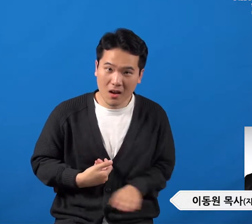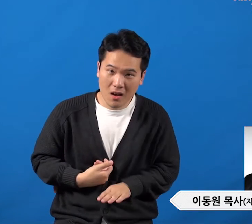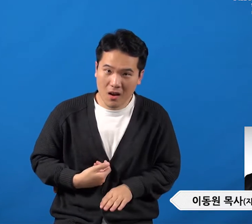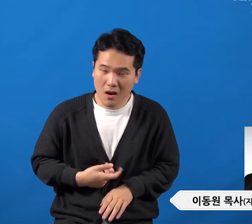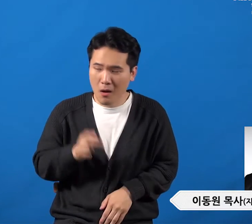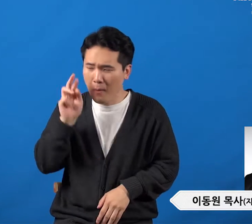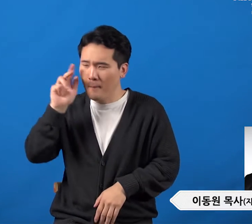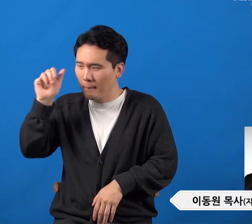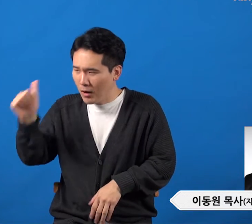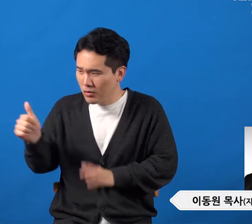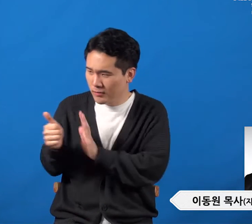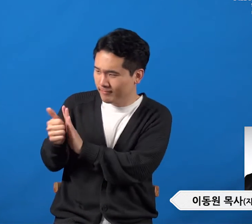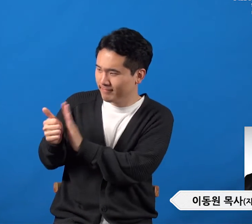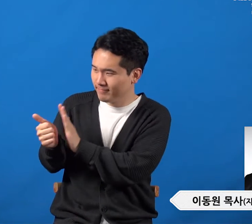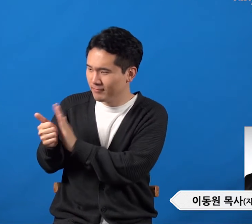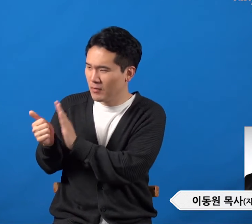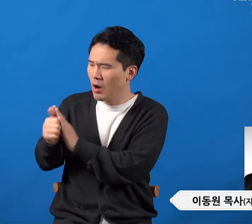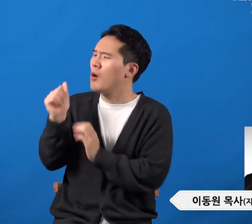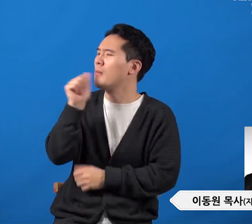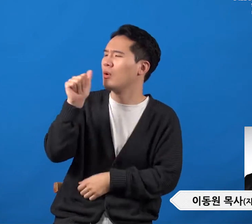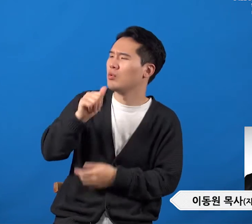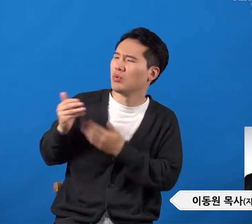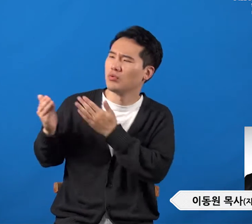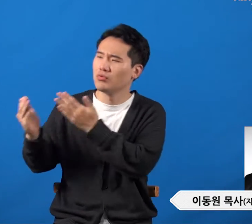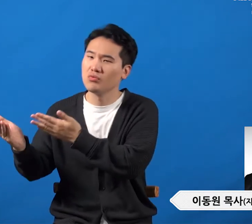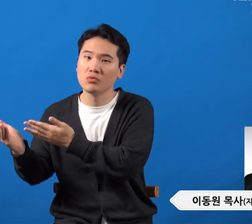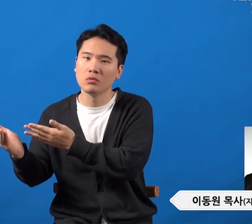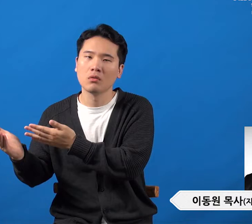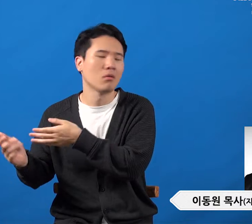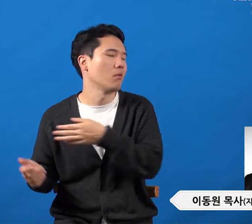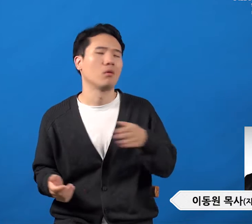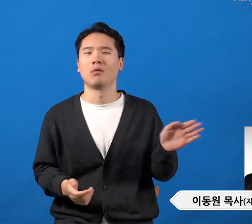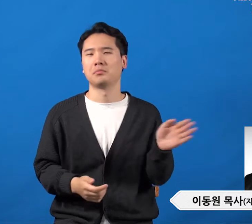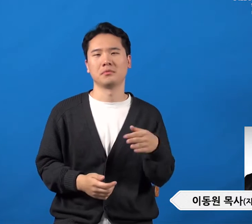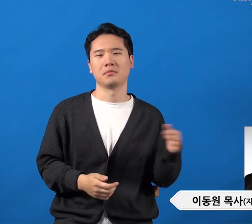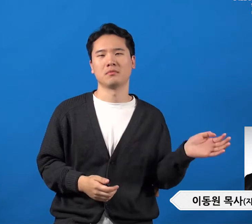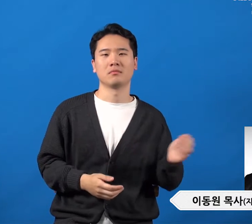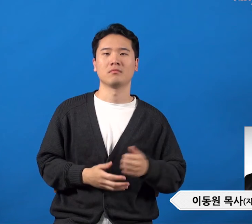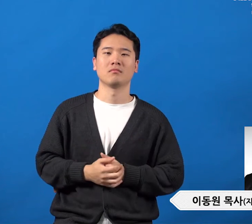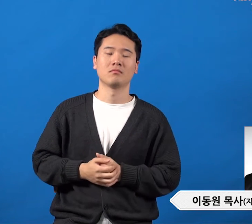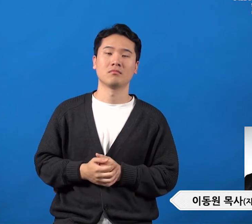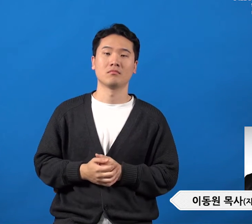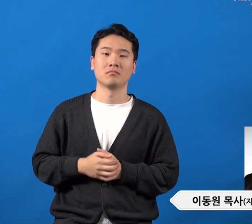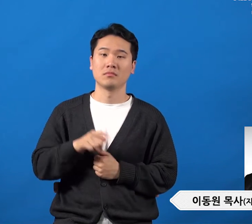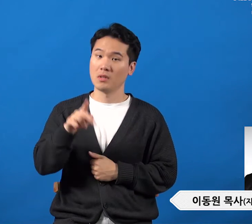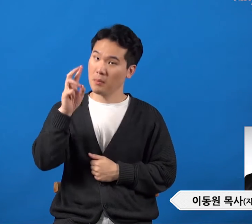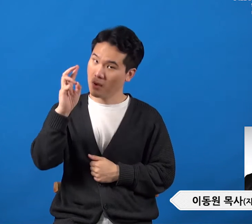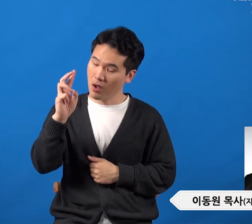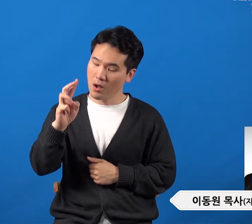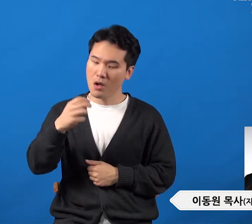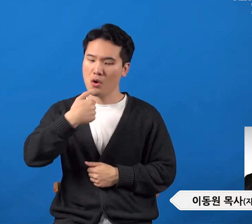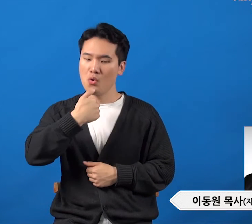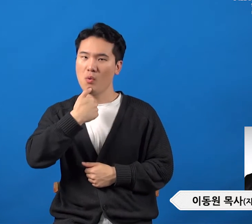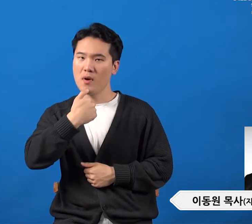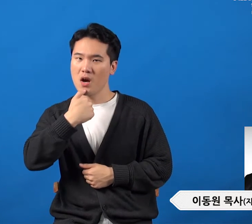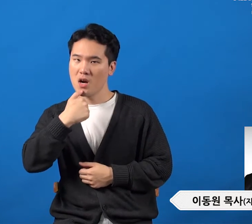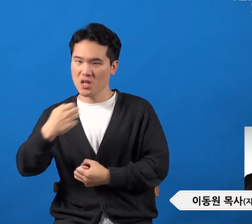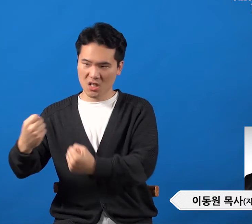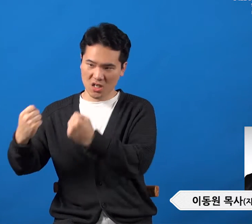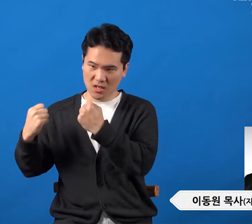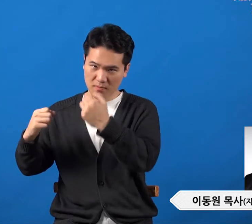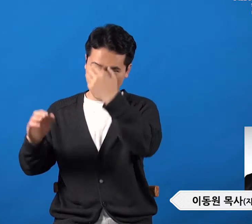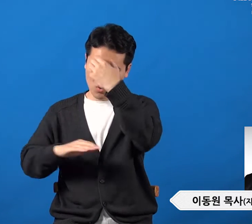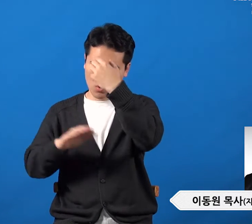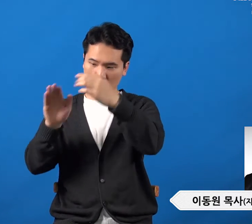바울을 변호하기 위한 증언대에 서지 않았다는 것입니다. 그것은 아마도 당시의 로마의